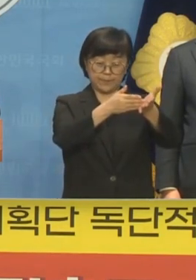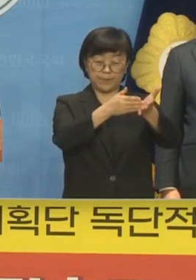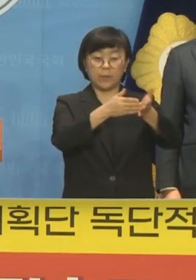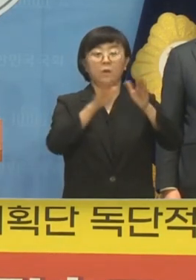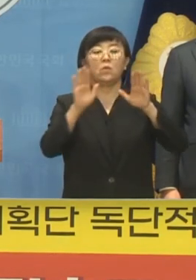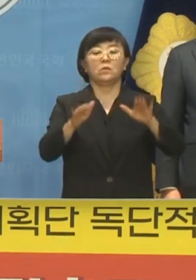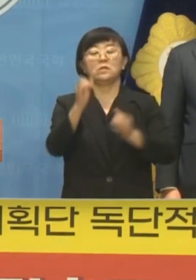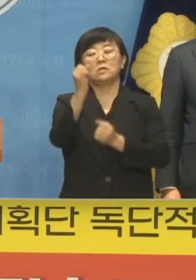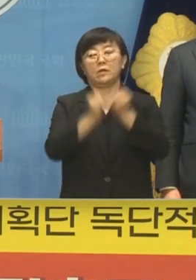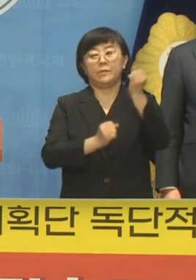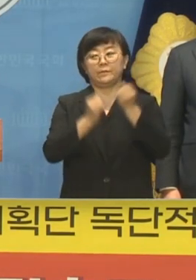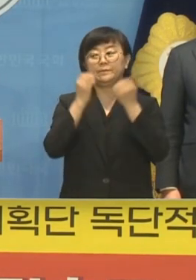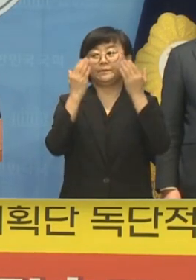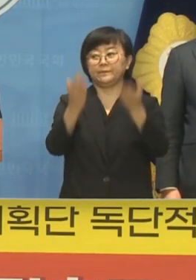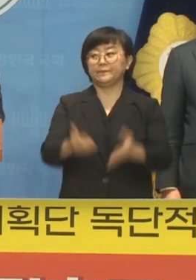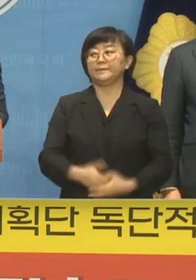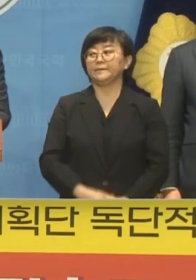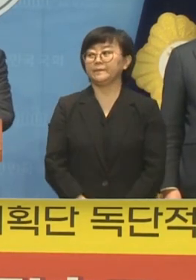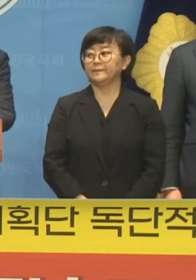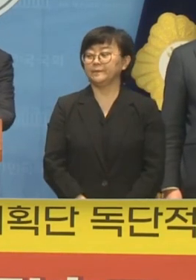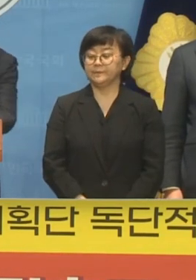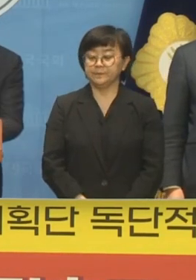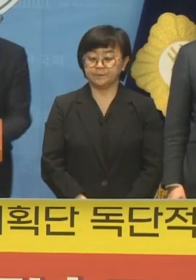오늘 말씀드리도록 하겠습니다.